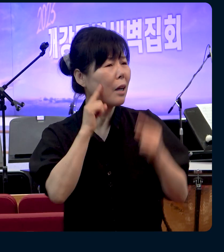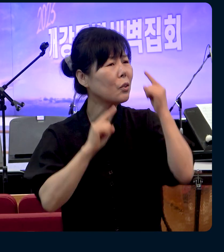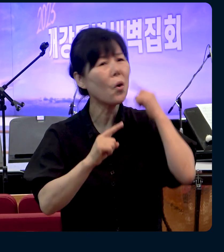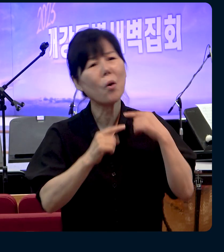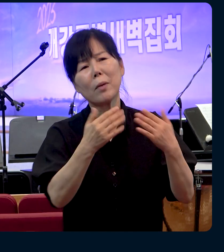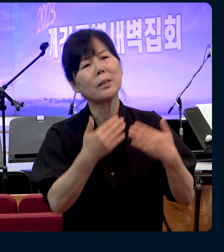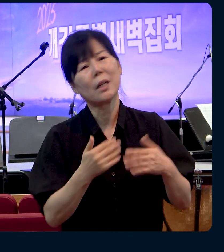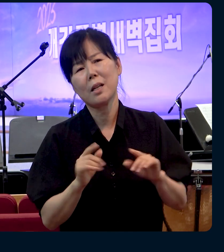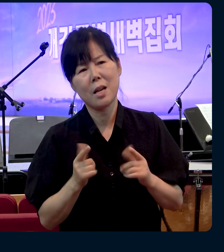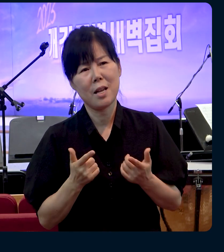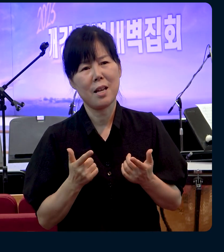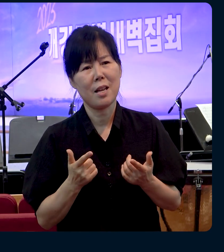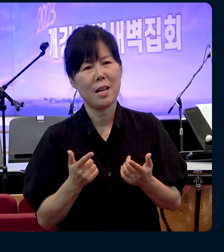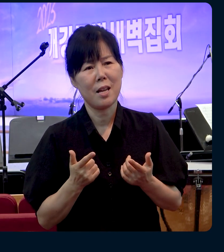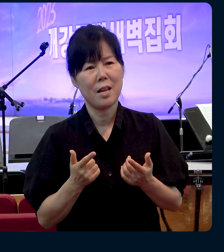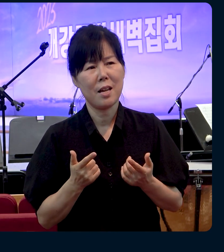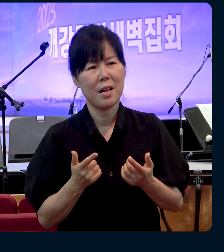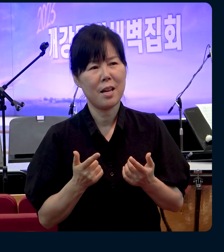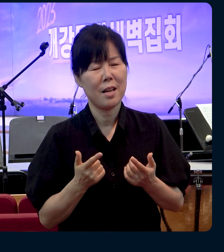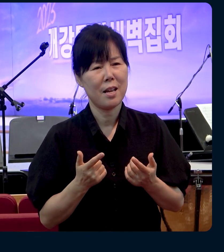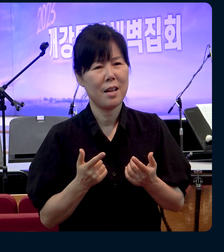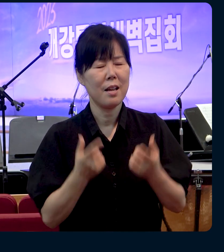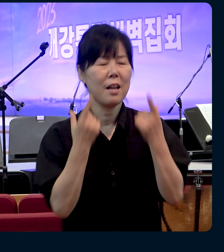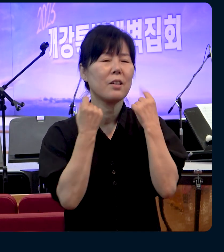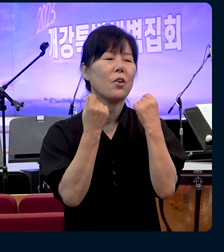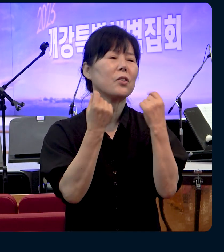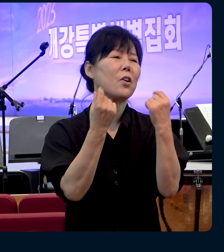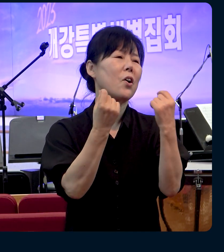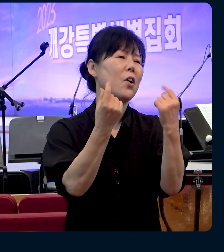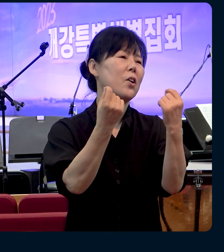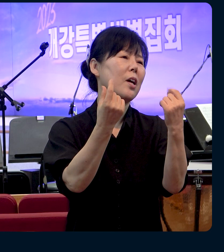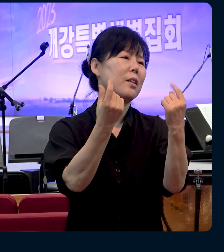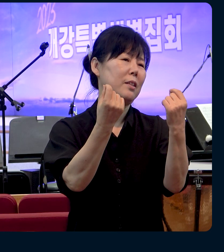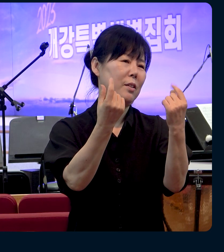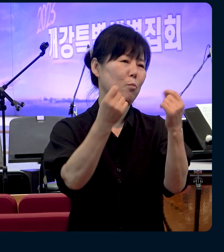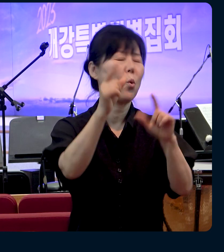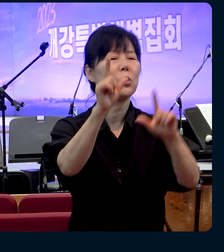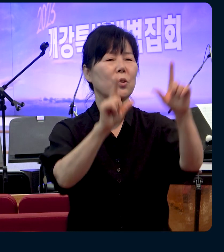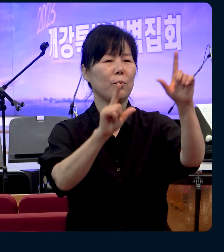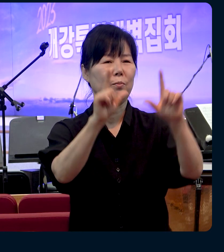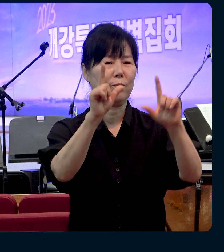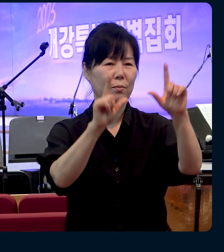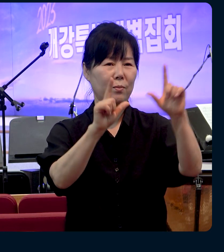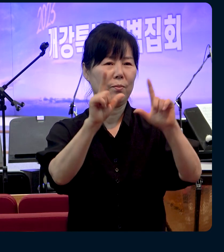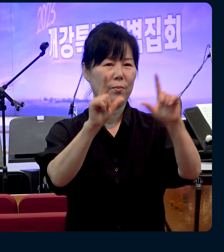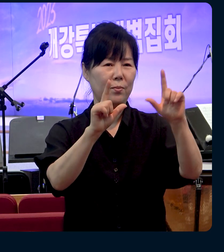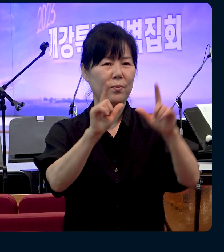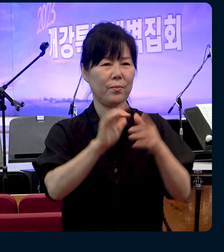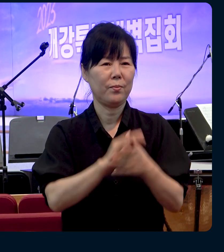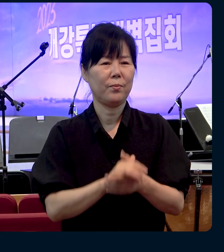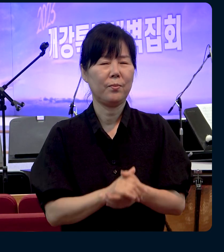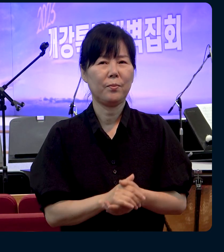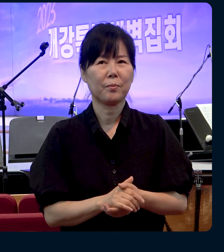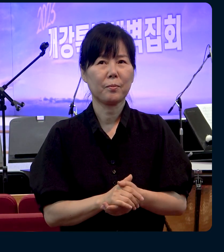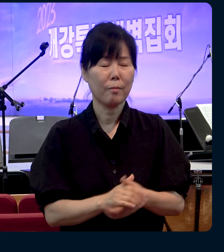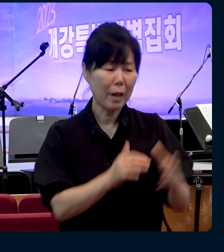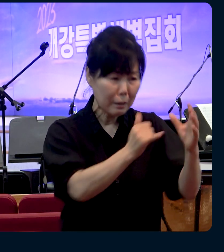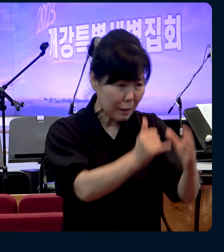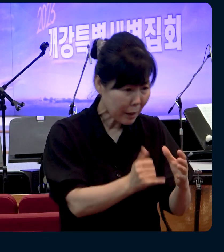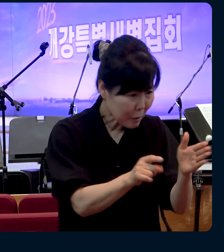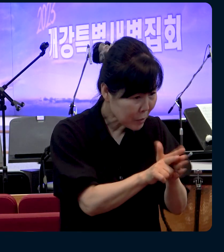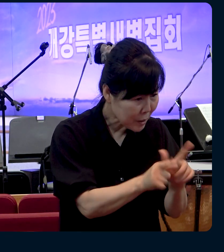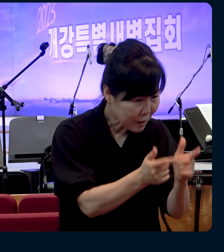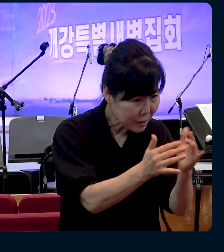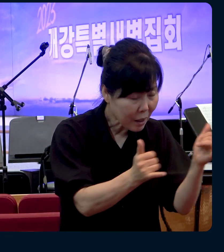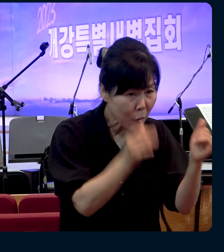갔다 하지 않는다는 거예요. 그 삶이 한결같이 추구하는 가치가 있습니다. 참